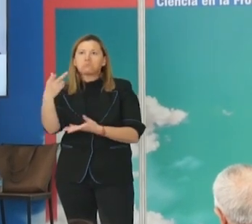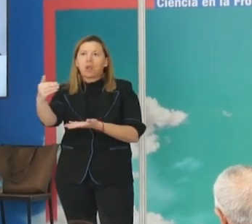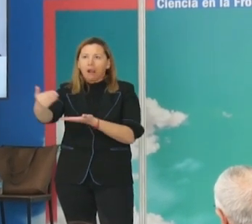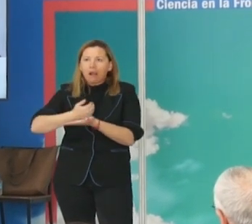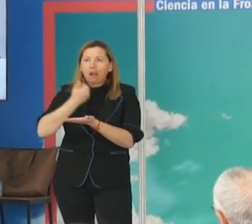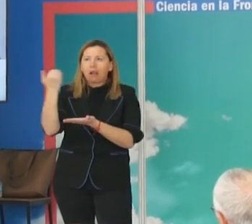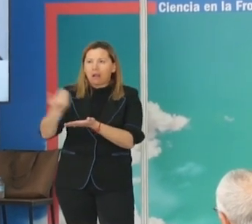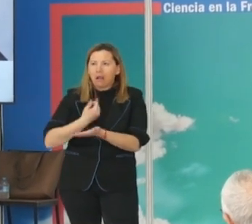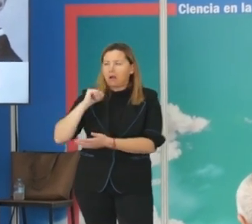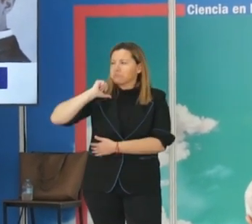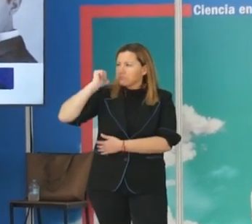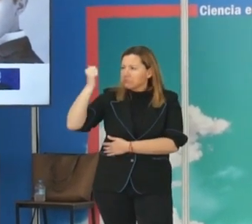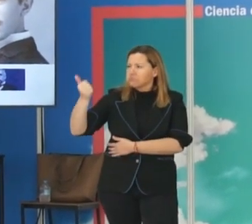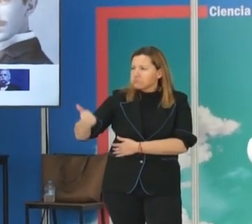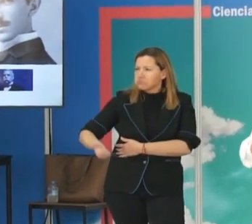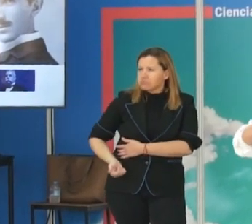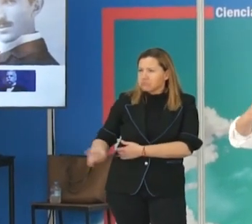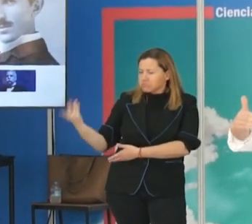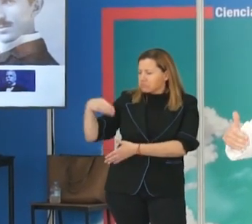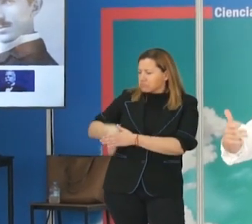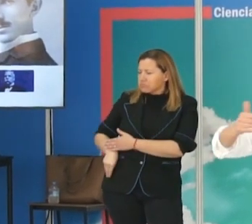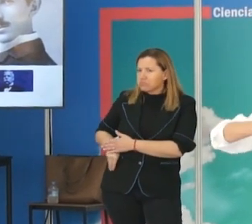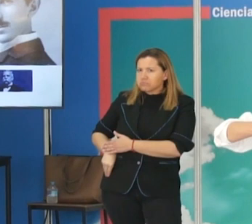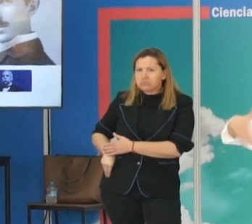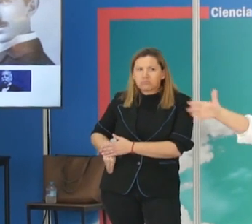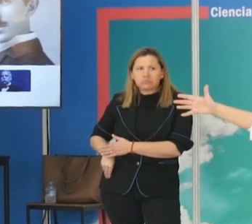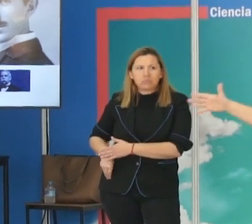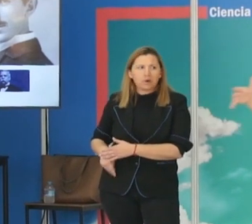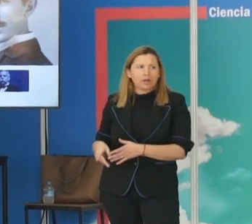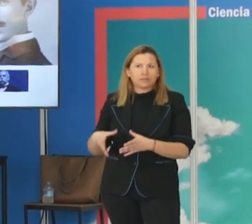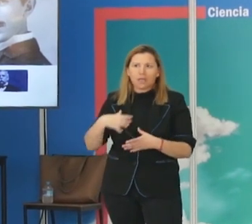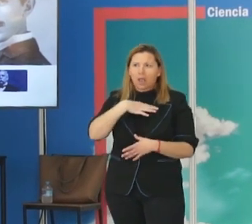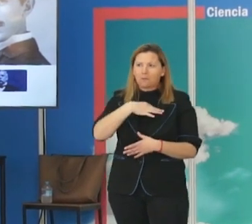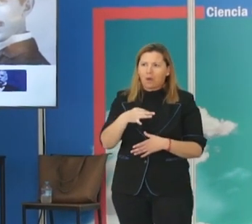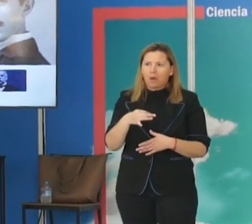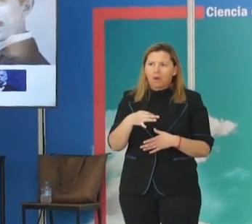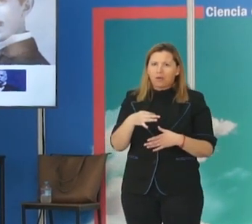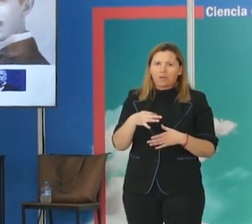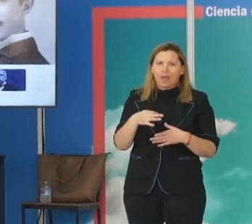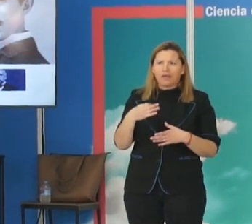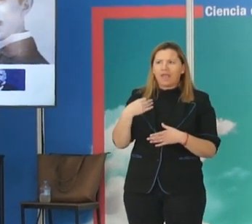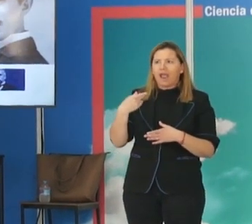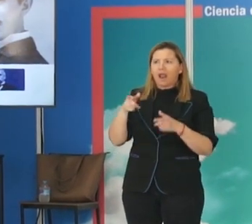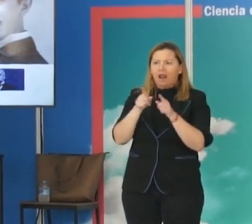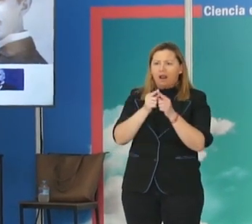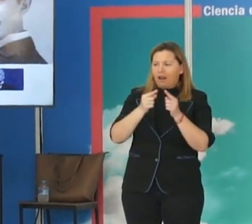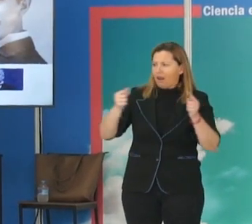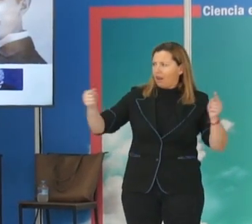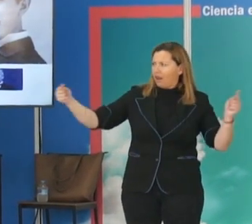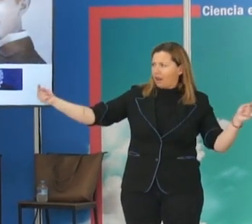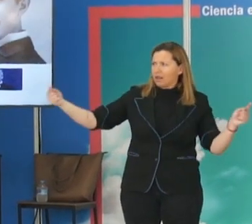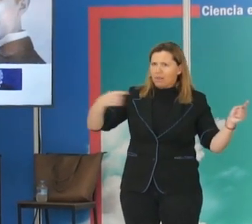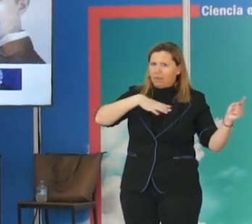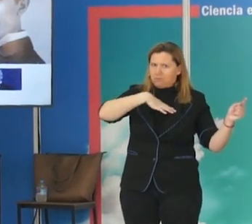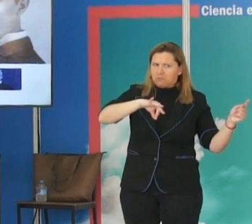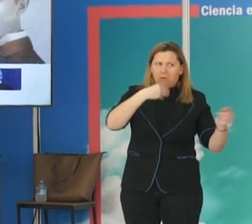que no era necesario tener una central cada X metros, sino que se podía traer desde larga distancia y ya